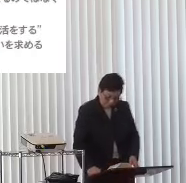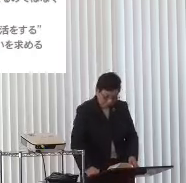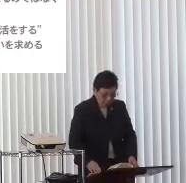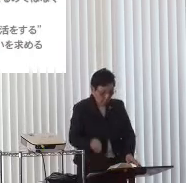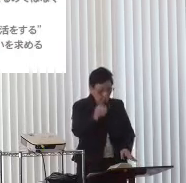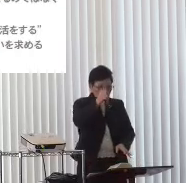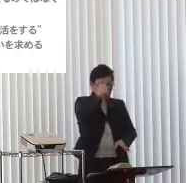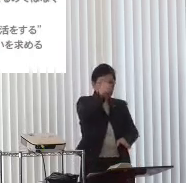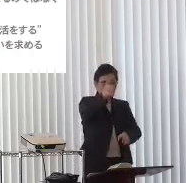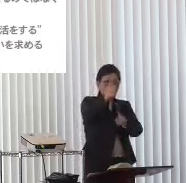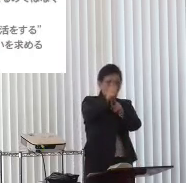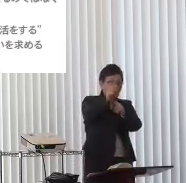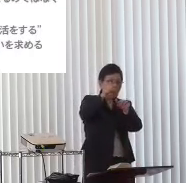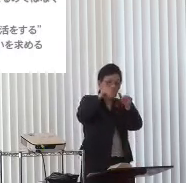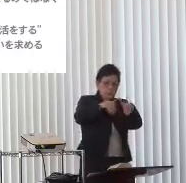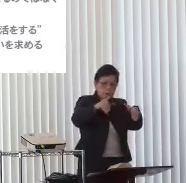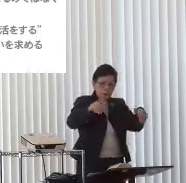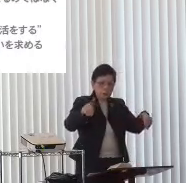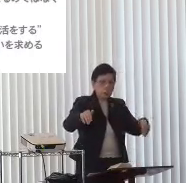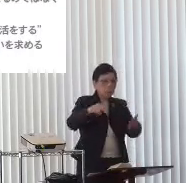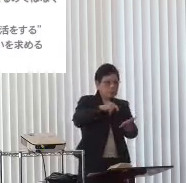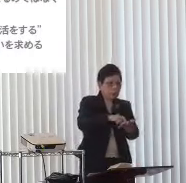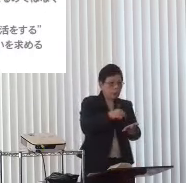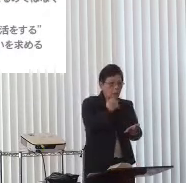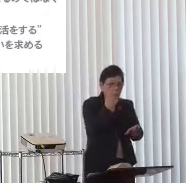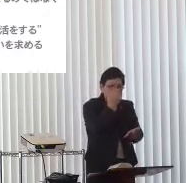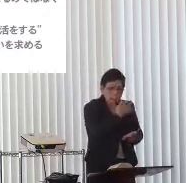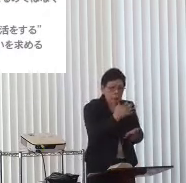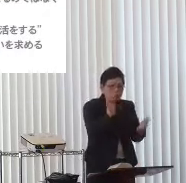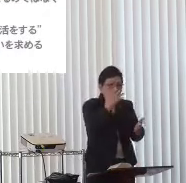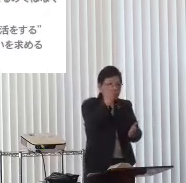主の弟子として恥ずかしくない生活をしましょう。